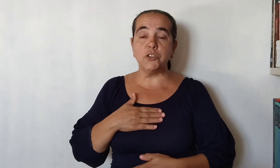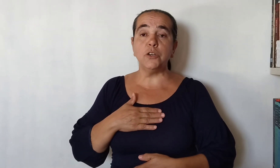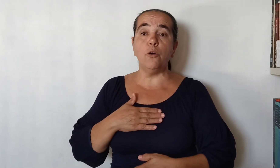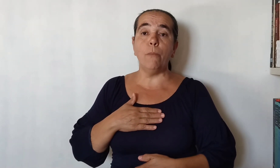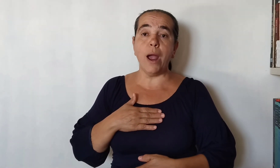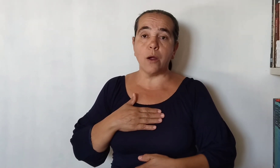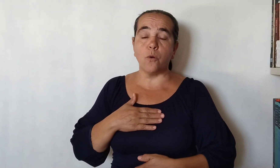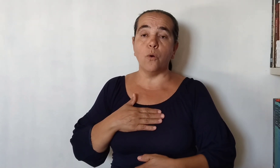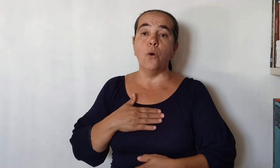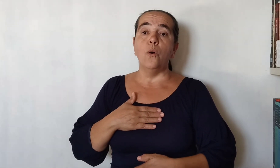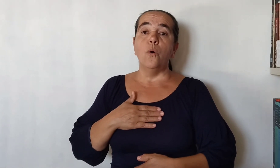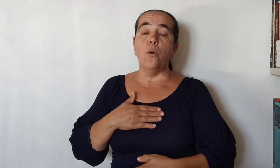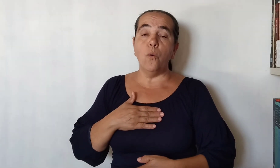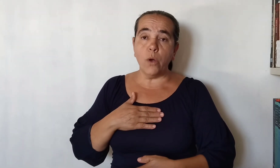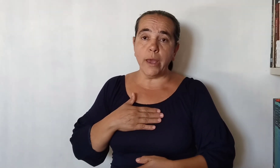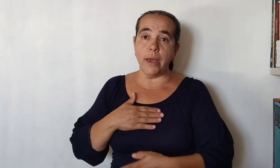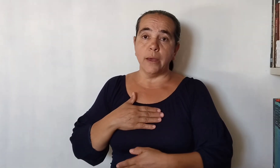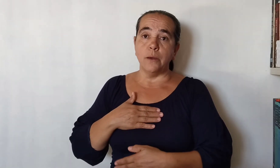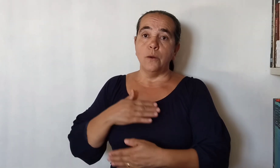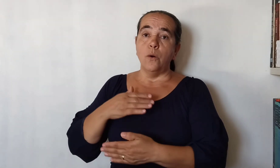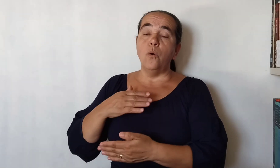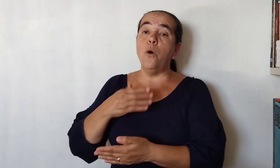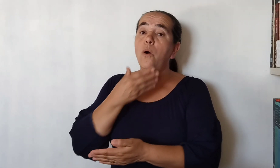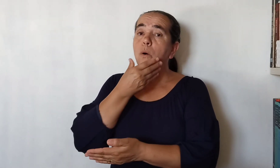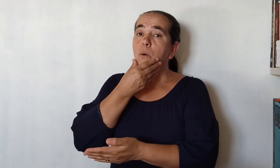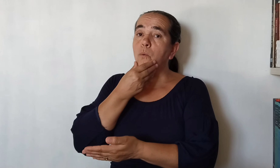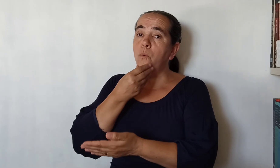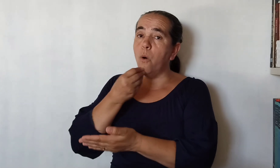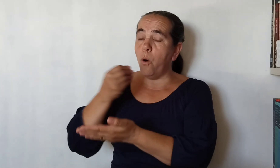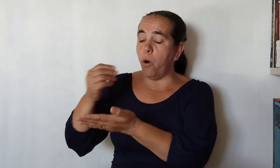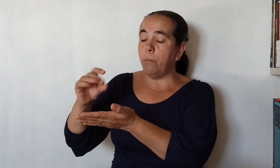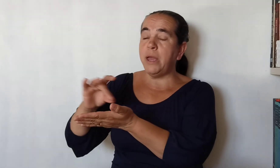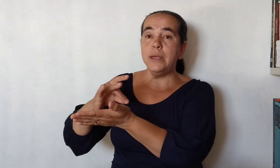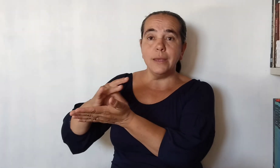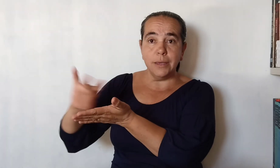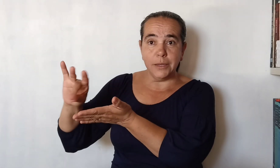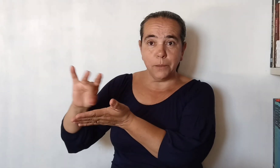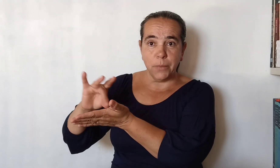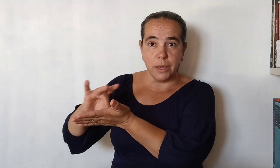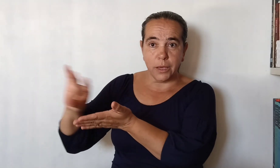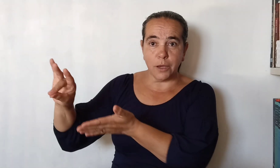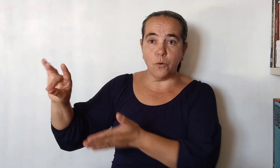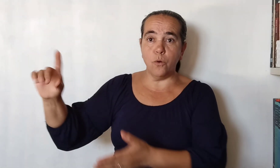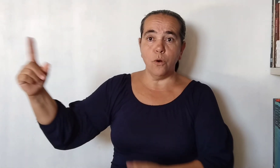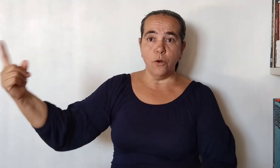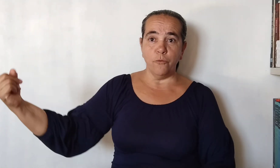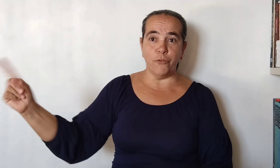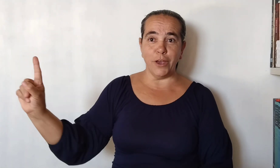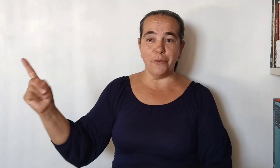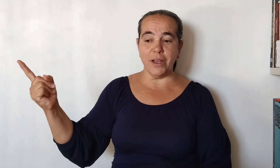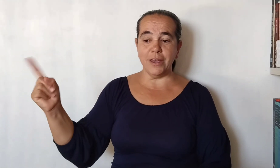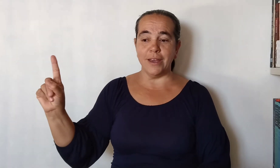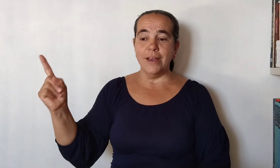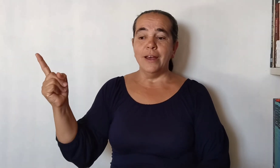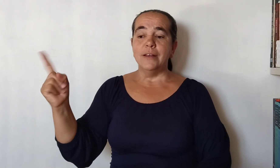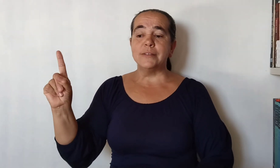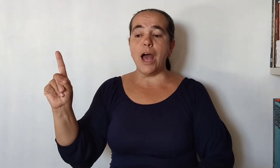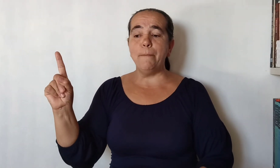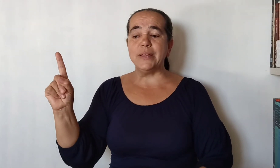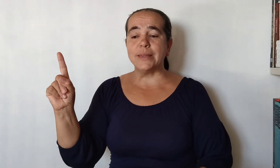personagem, eu marco. O quê? Um homem inimigo veio aqui. Sabe,